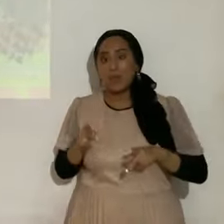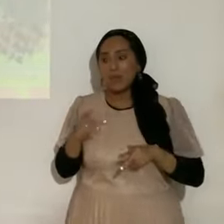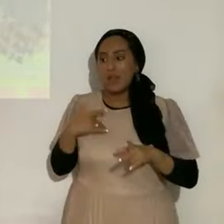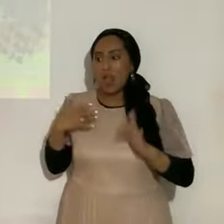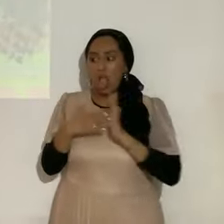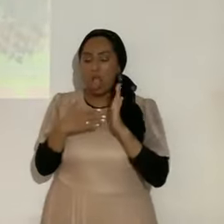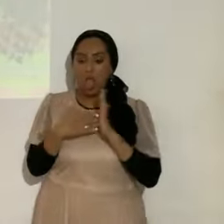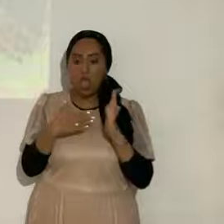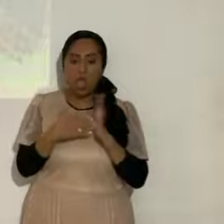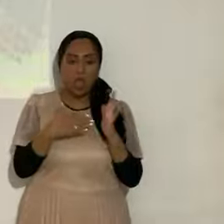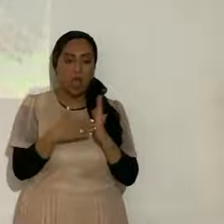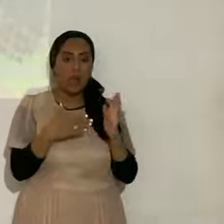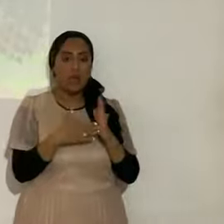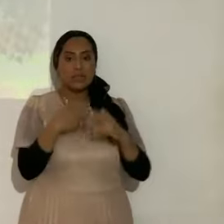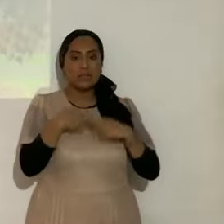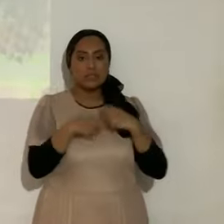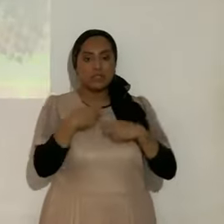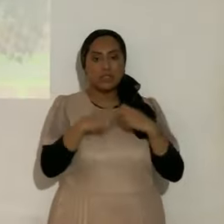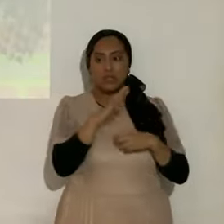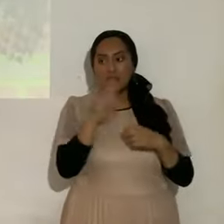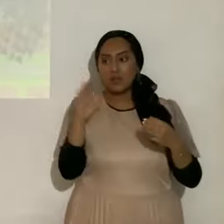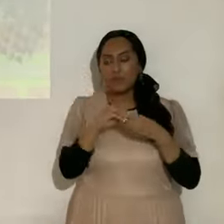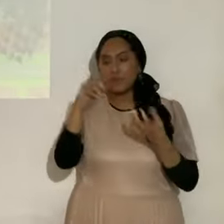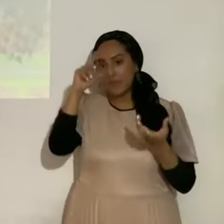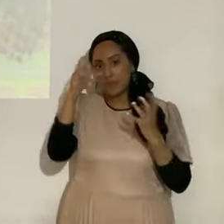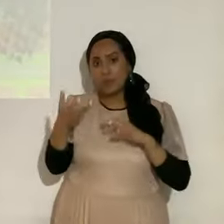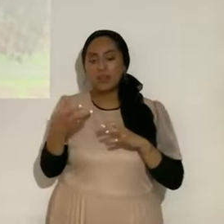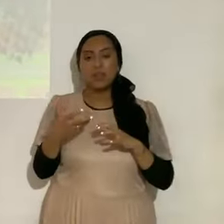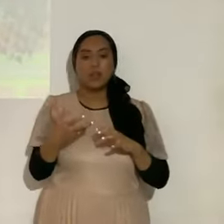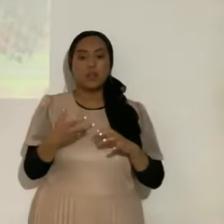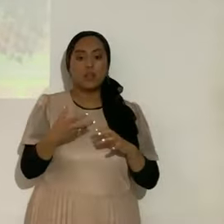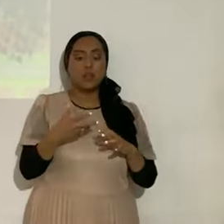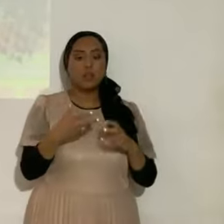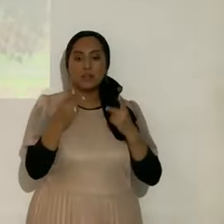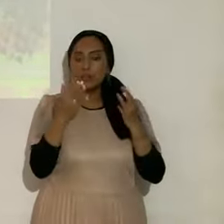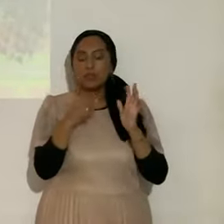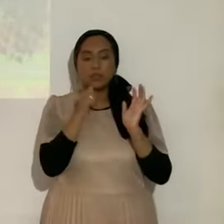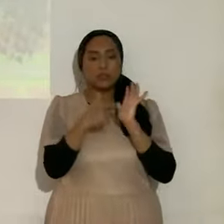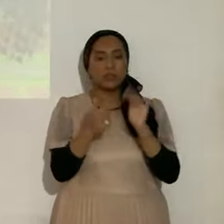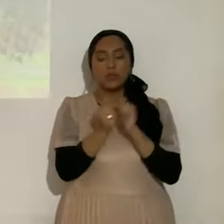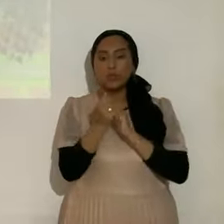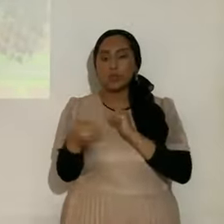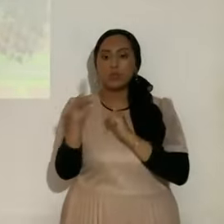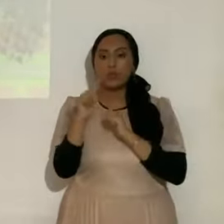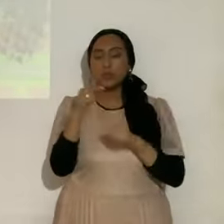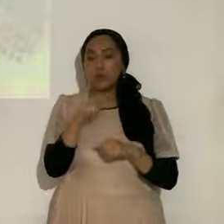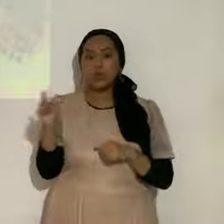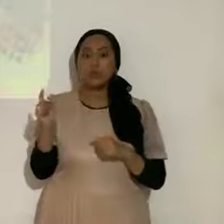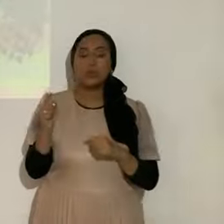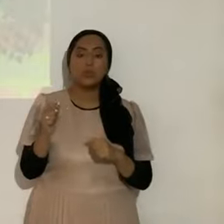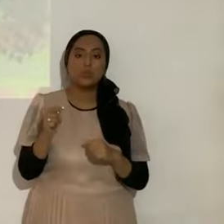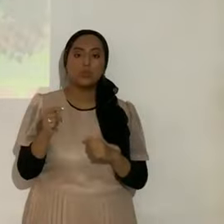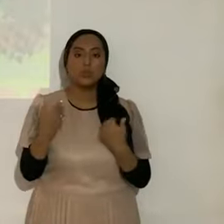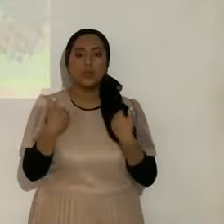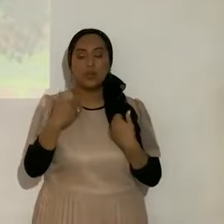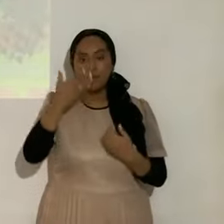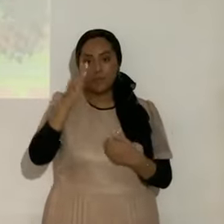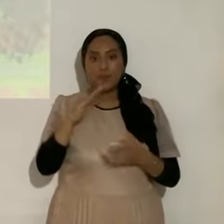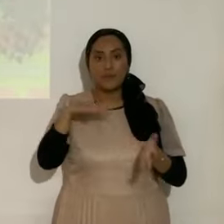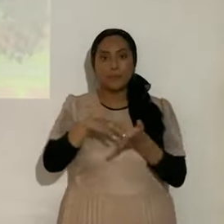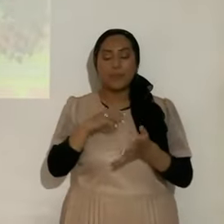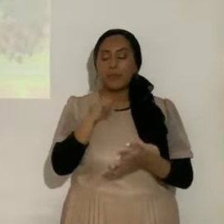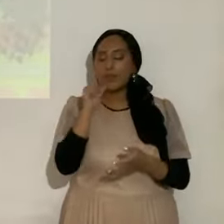y sigue todavía con su lucha y su problema, sus conflictos, no se va a manifestar esa obra en ti, porque estás dando a conocer que tienes un Elohim débil,